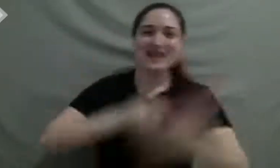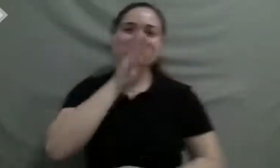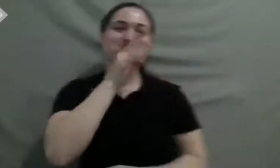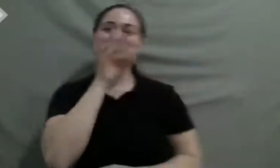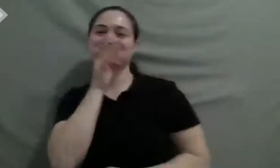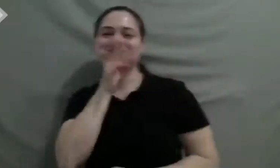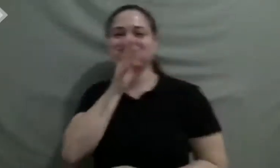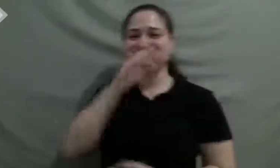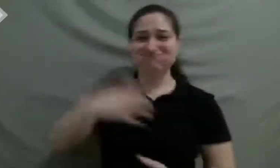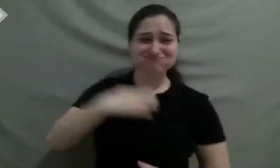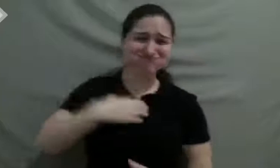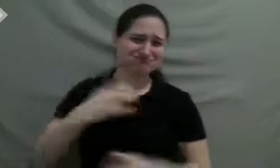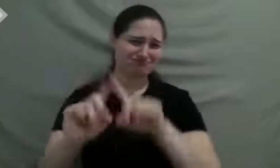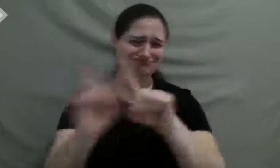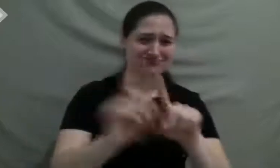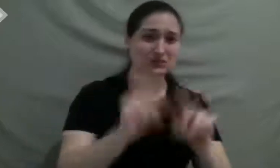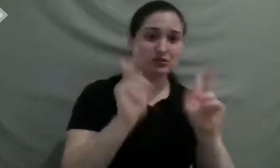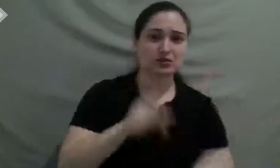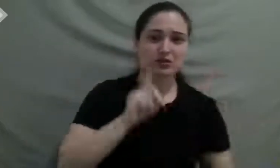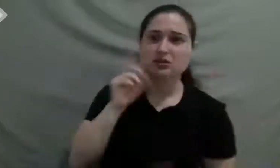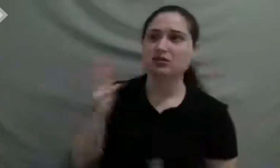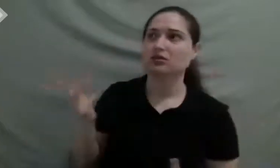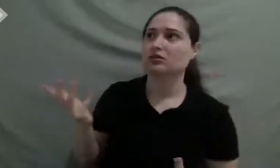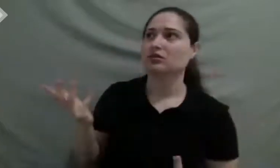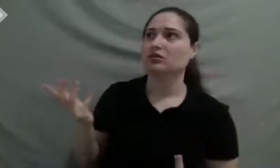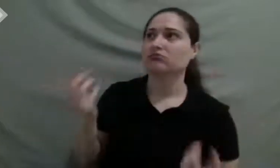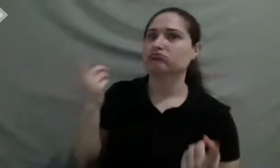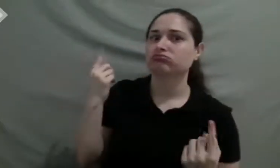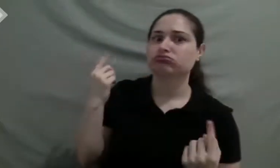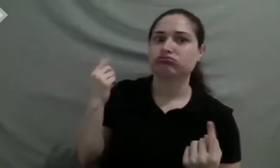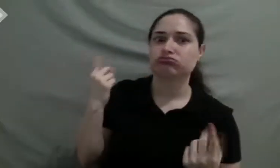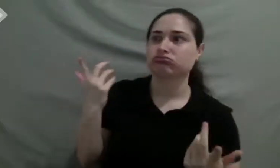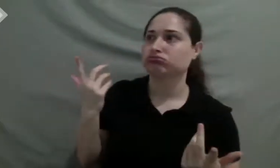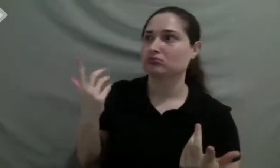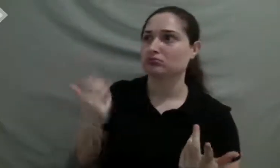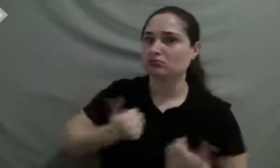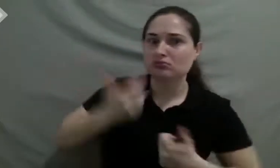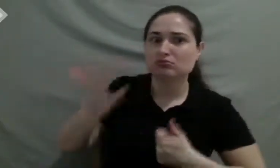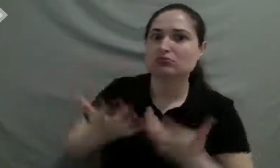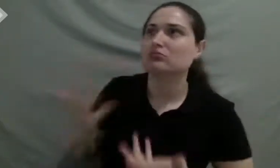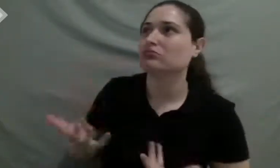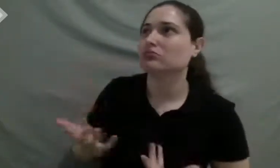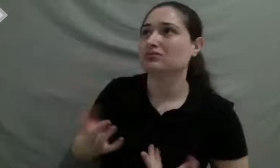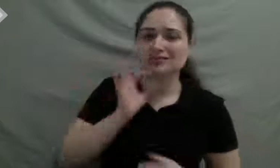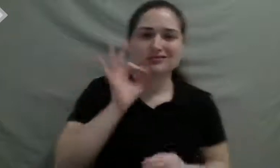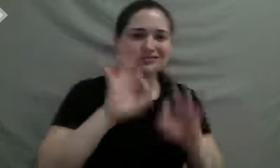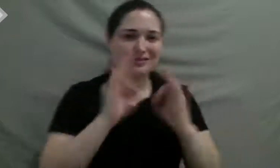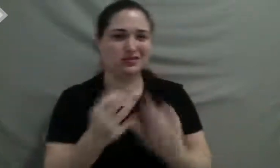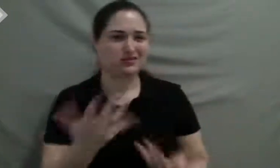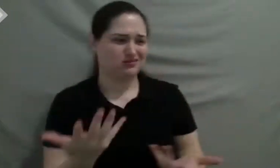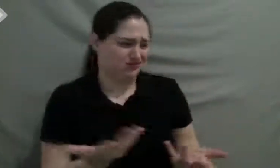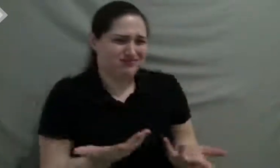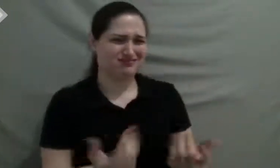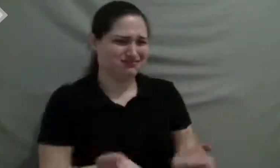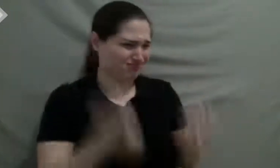se queja, y la persona sorda, bueno, lo hará, pero nadie ni se entera. Entonces, todas esas